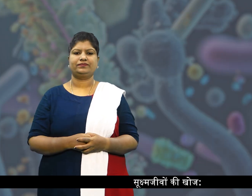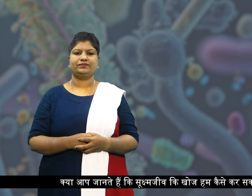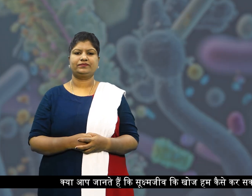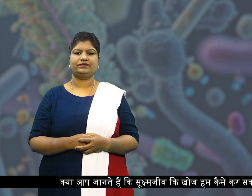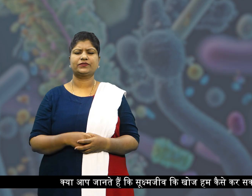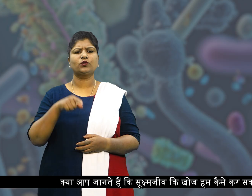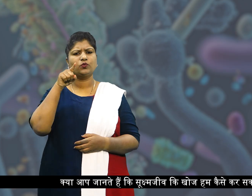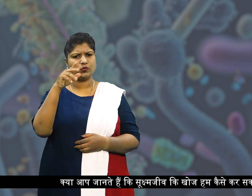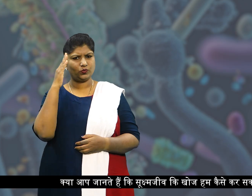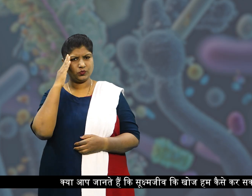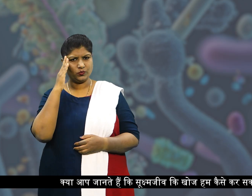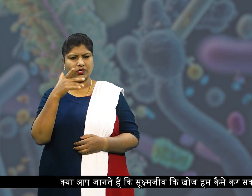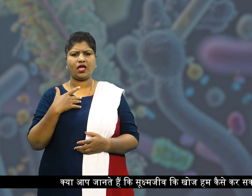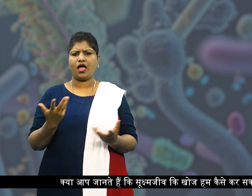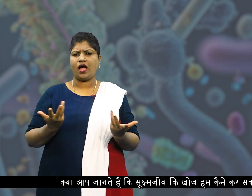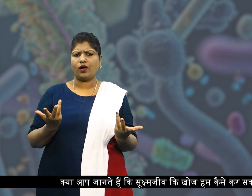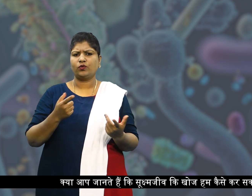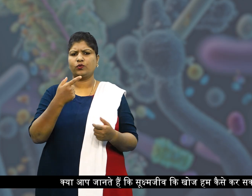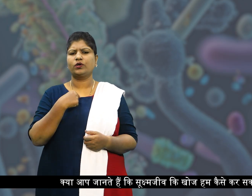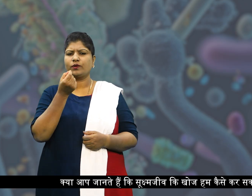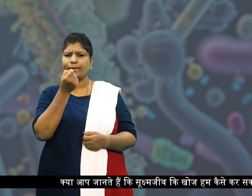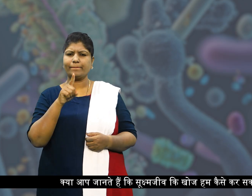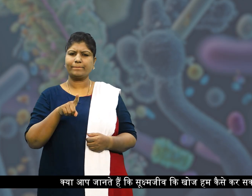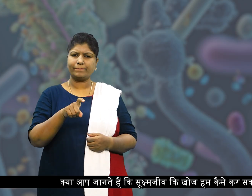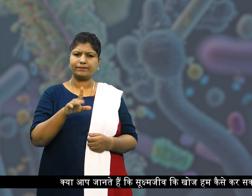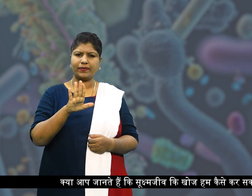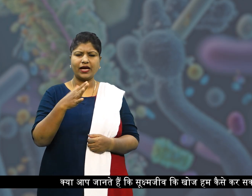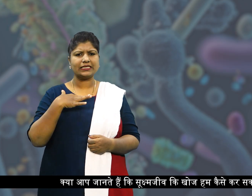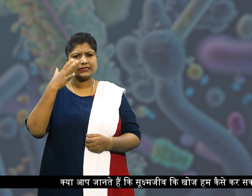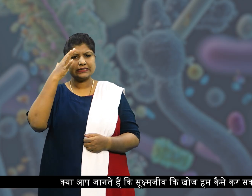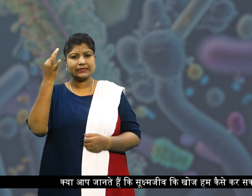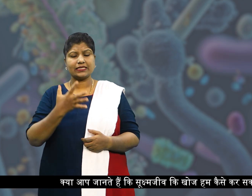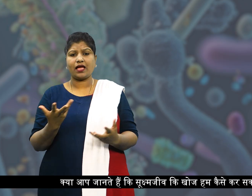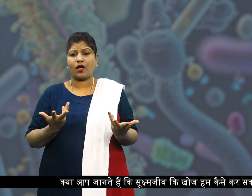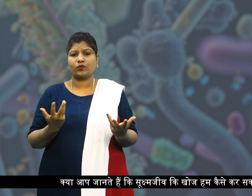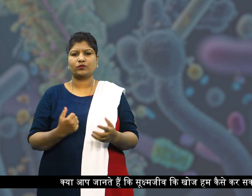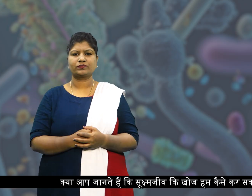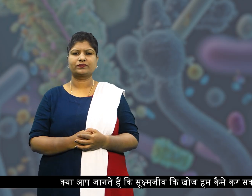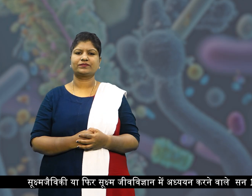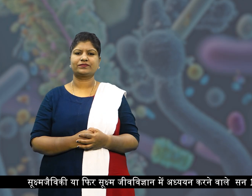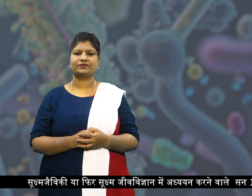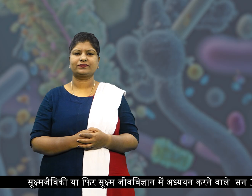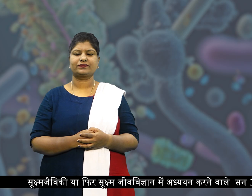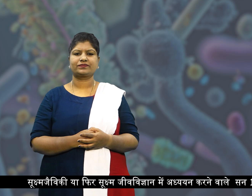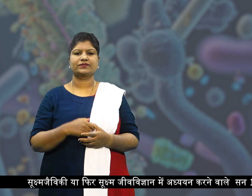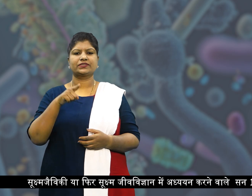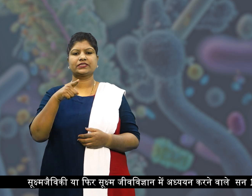क्या आप जानते हैं कि सूक्ष्म जीव की खोज हम कैसे कर सकते हैं? सूक्ष्मजैविकी